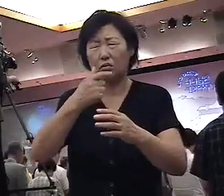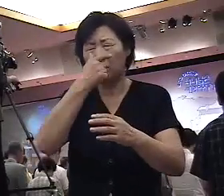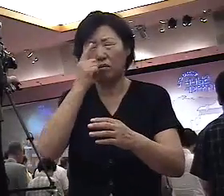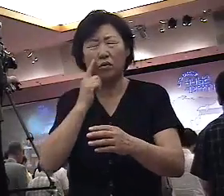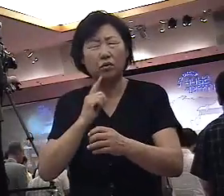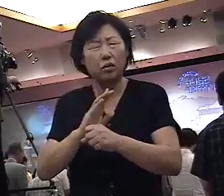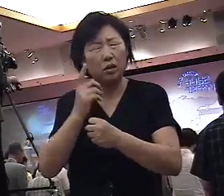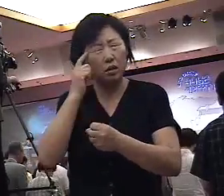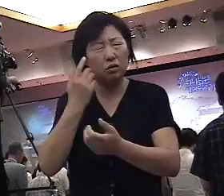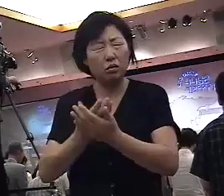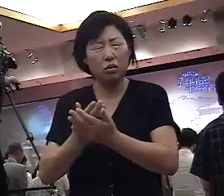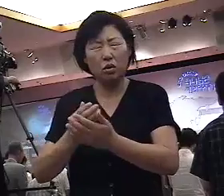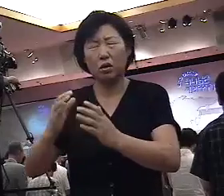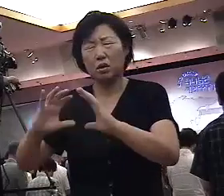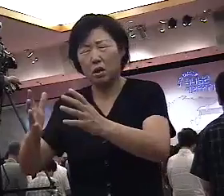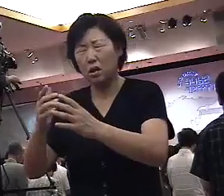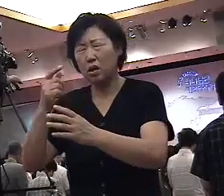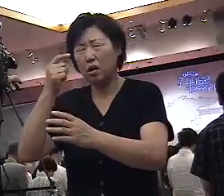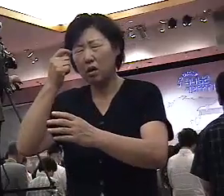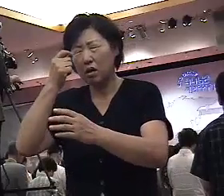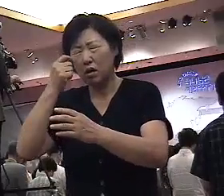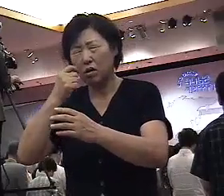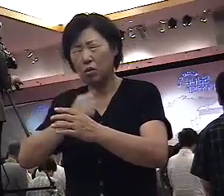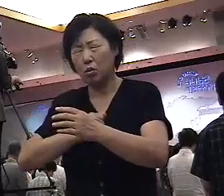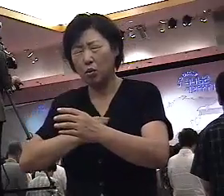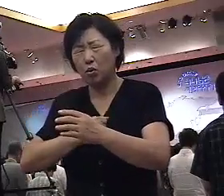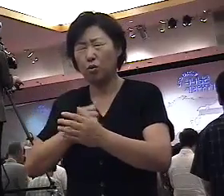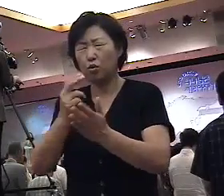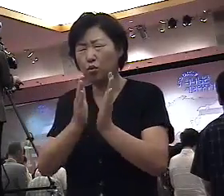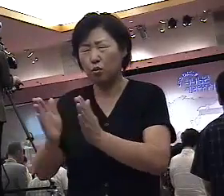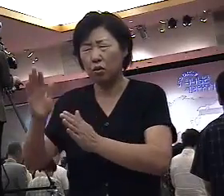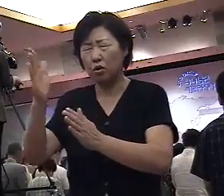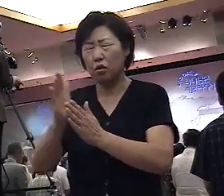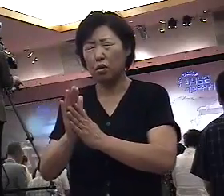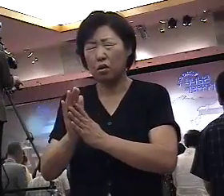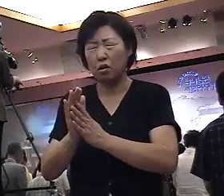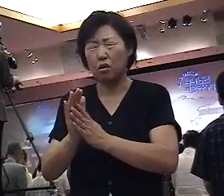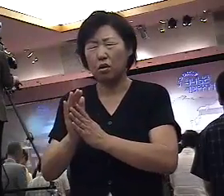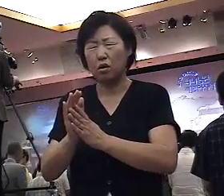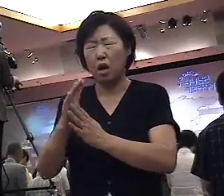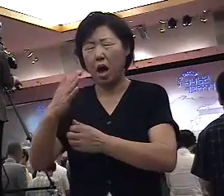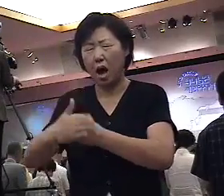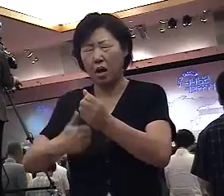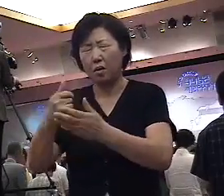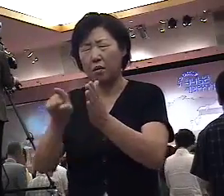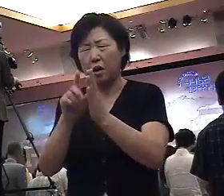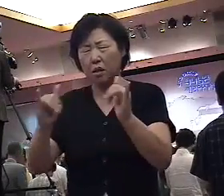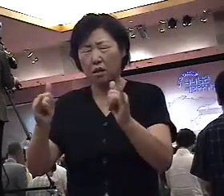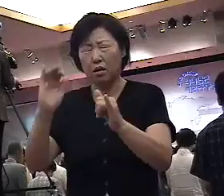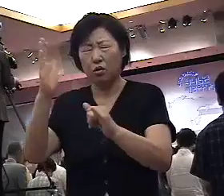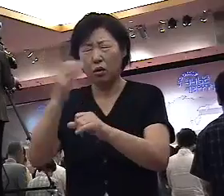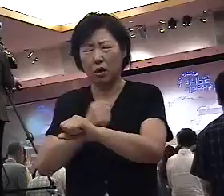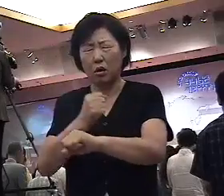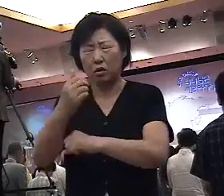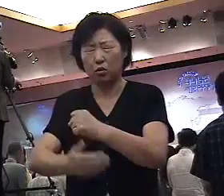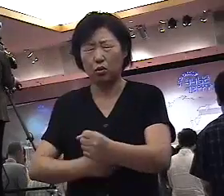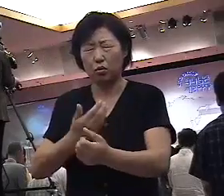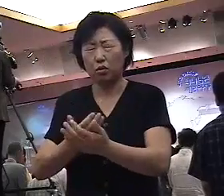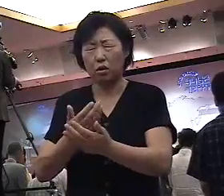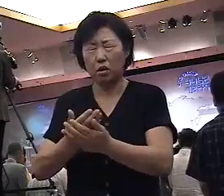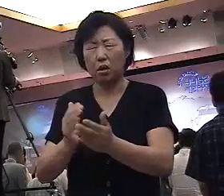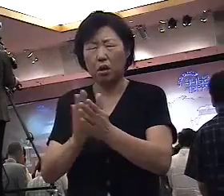그 세상을 향해 울부짖으며 우리가 준비되어서 보냄을 받는 하나님의 백성들 되게 하여